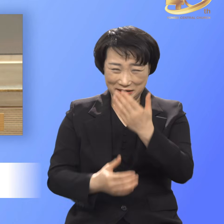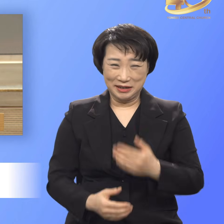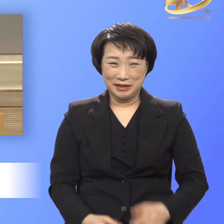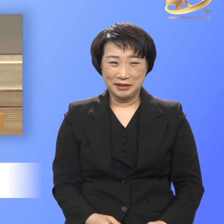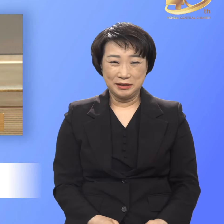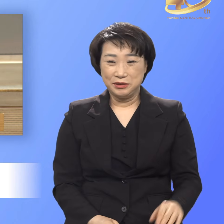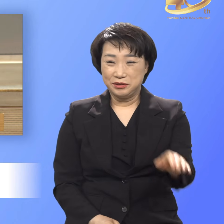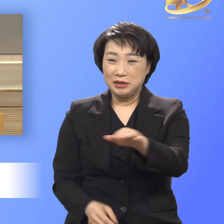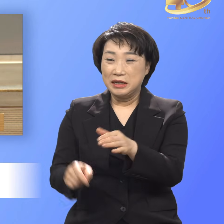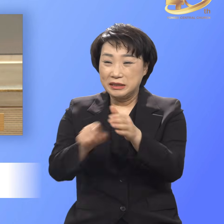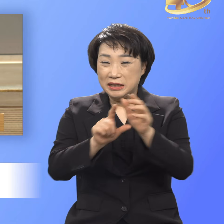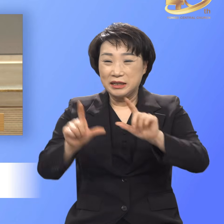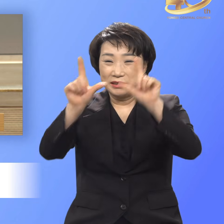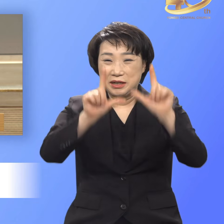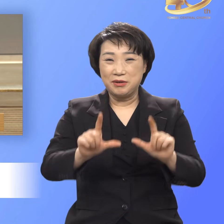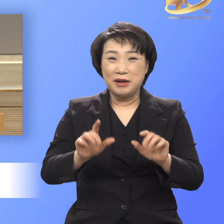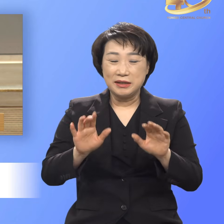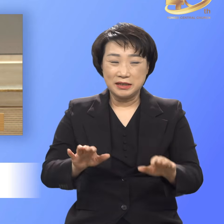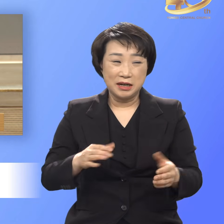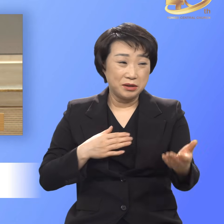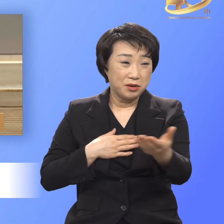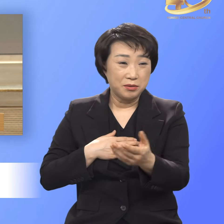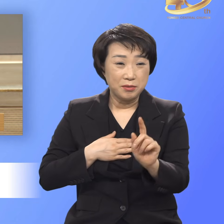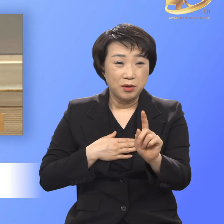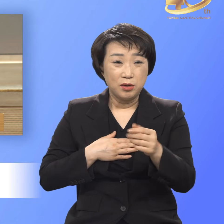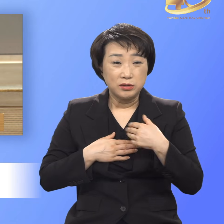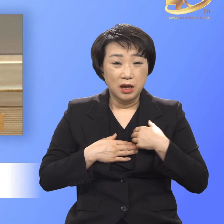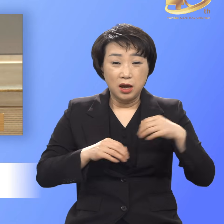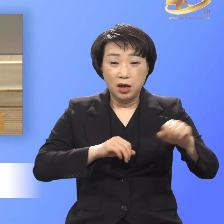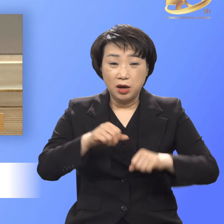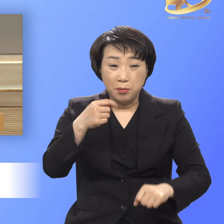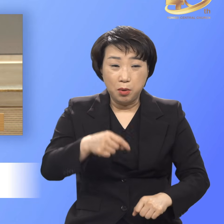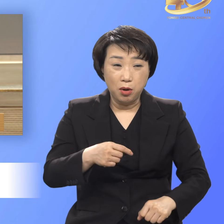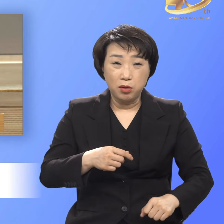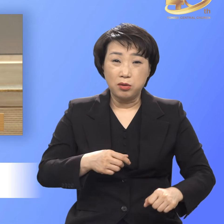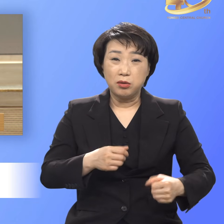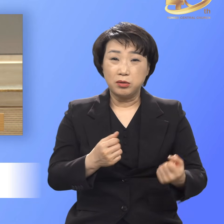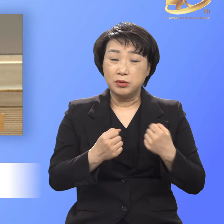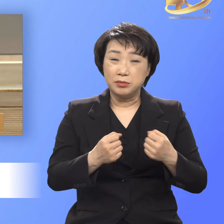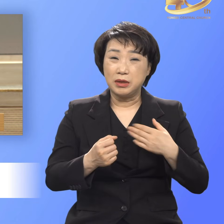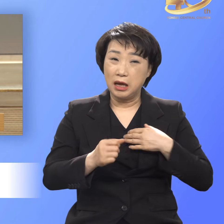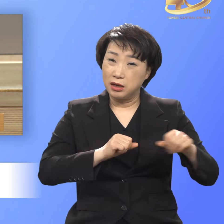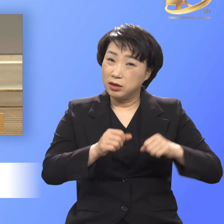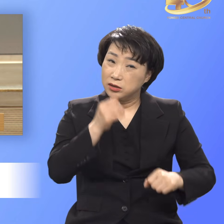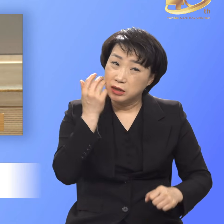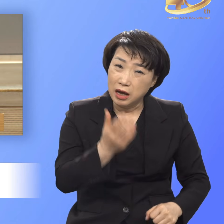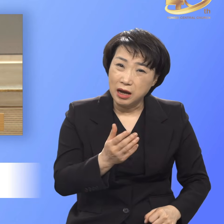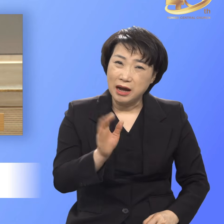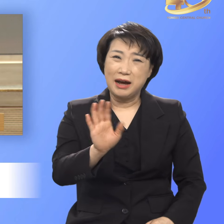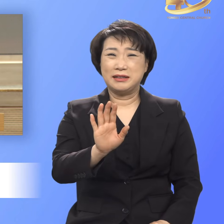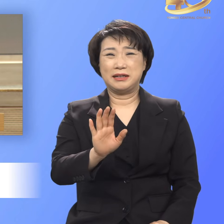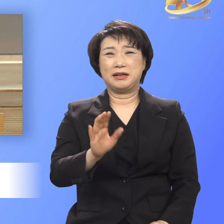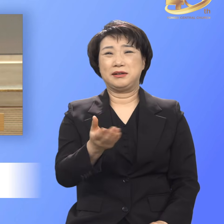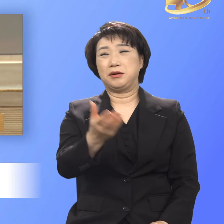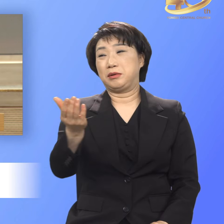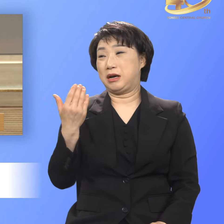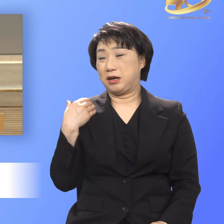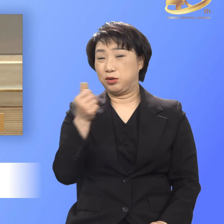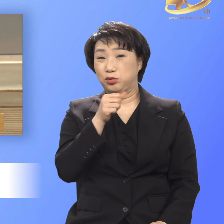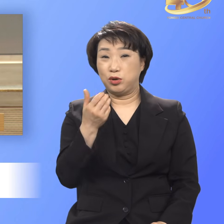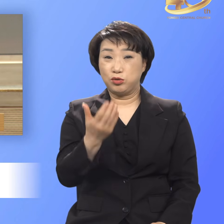우리가 신앙생활 해가면서 내가 뭘 하는 줄 알아도 여러분 아까도